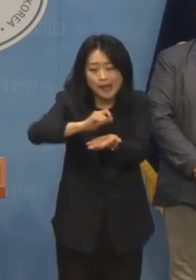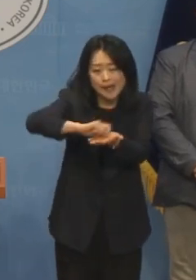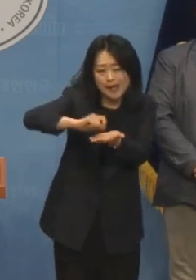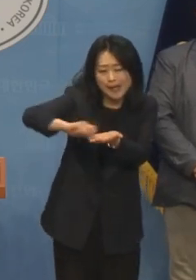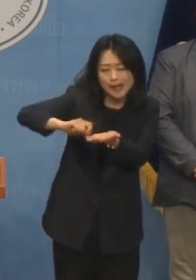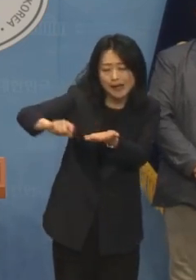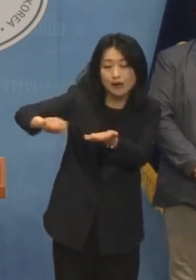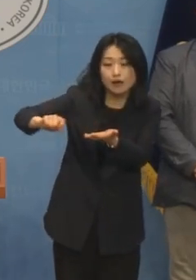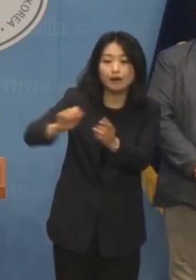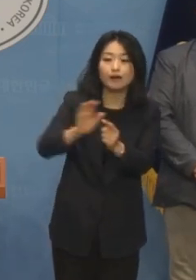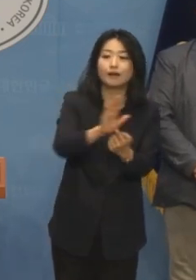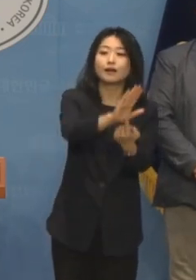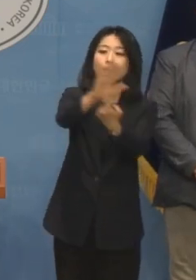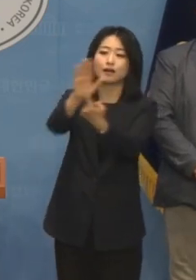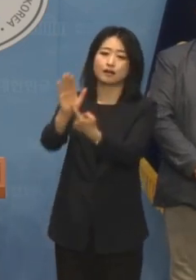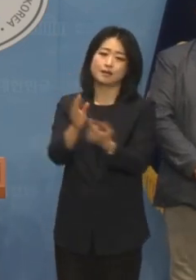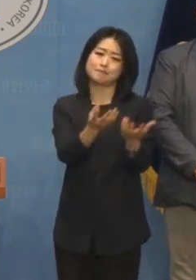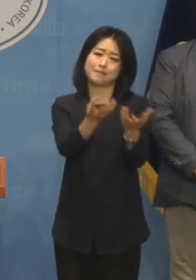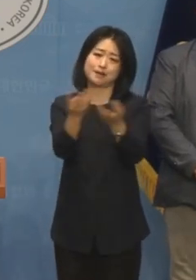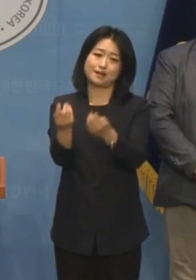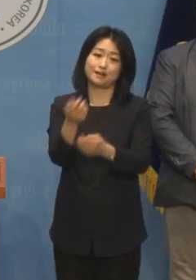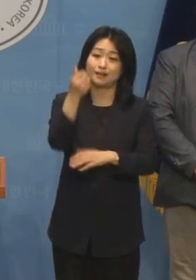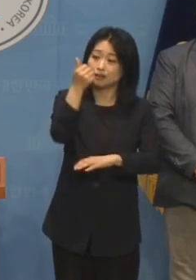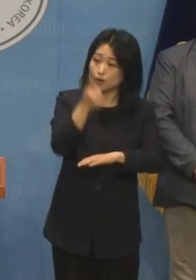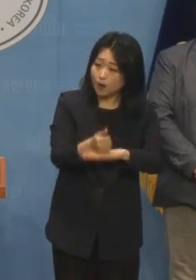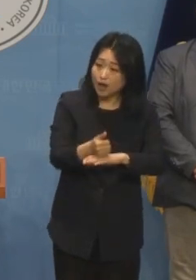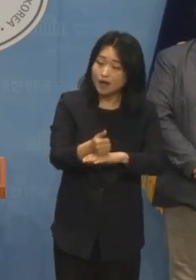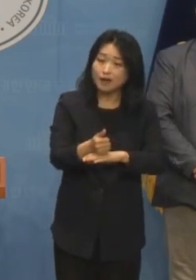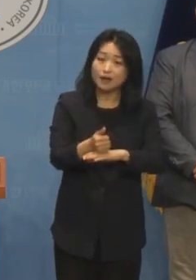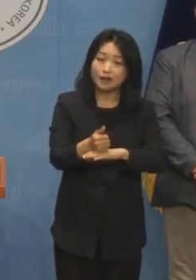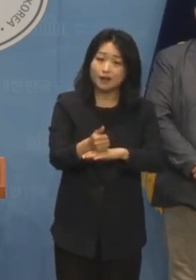너무너무 많았습니다. 그 결과가